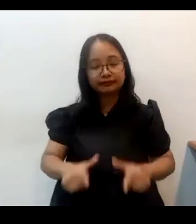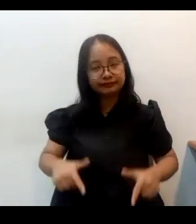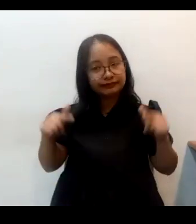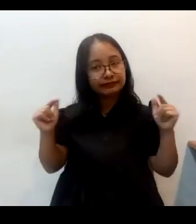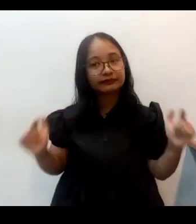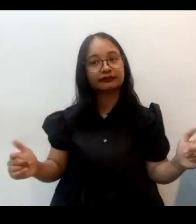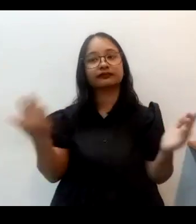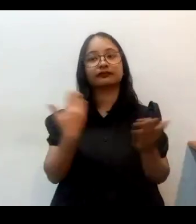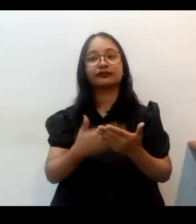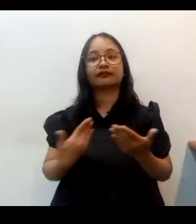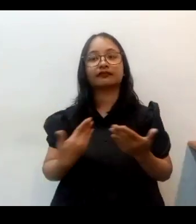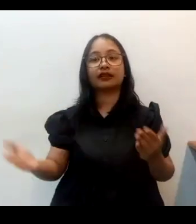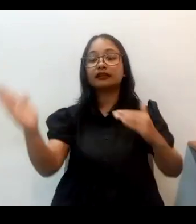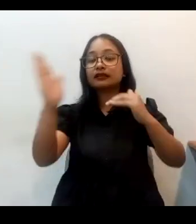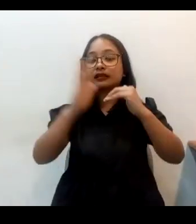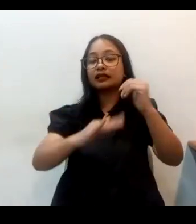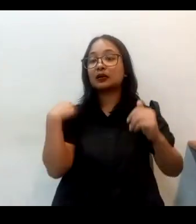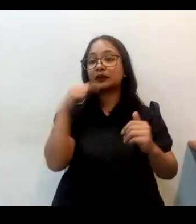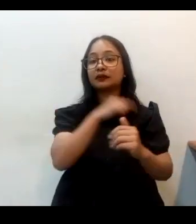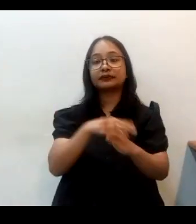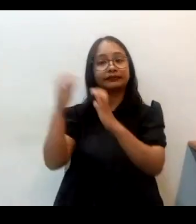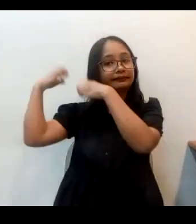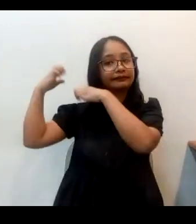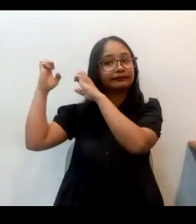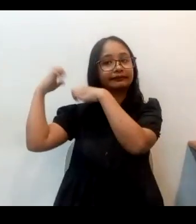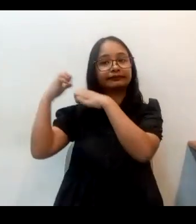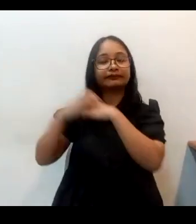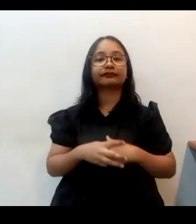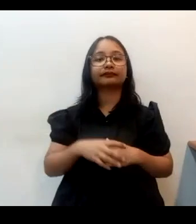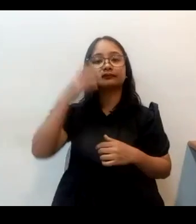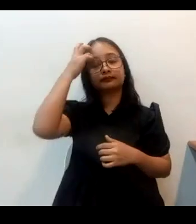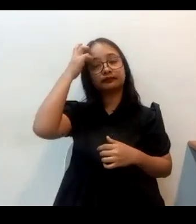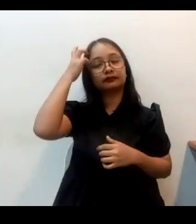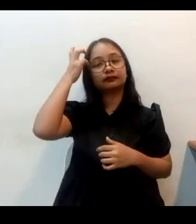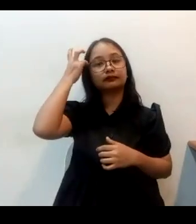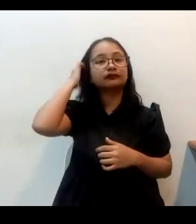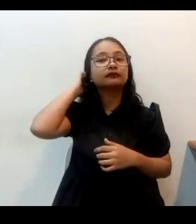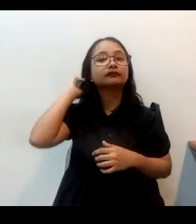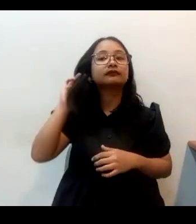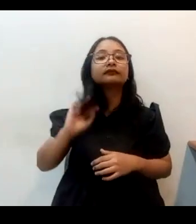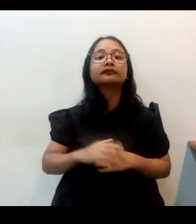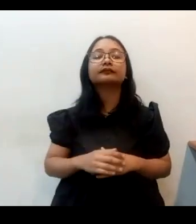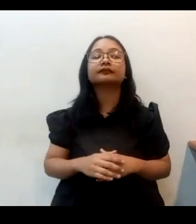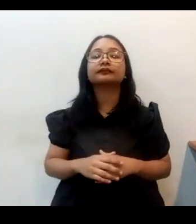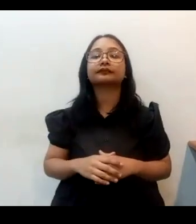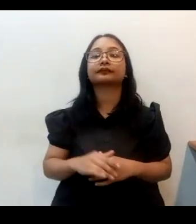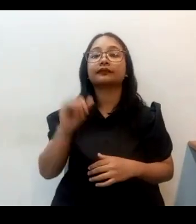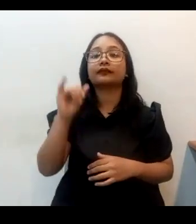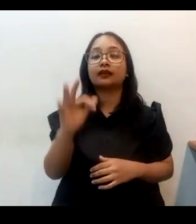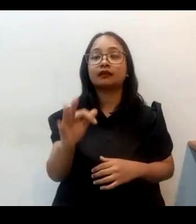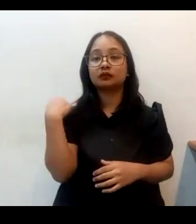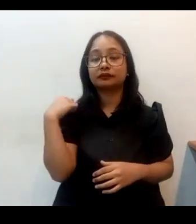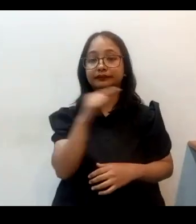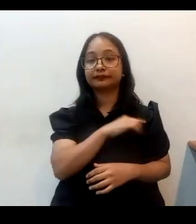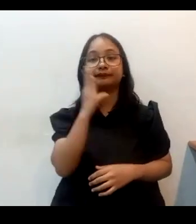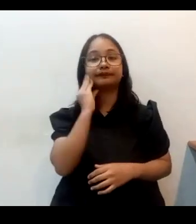we expected. At inihanda po ng Diyos mas dakilang bagay kaysa sa ating inaasahan. Once we experience the God's great work, we want